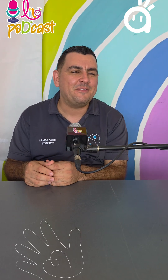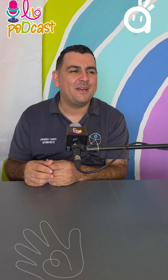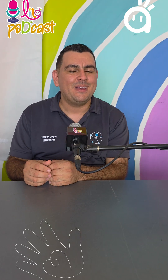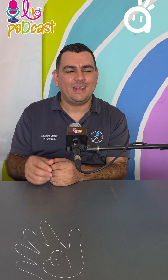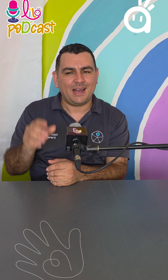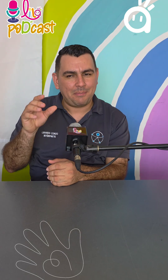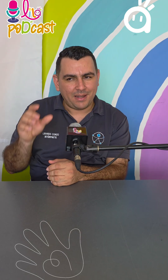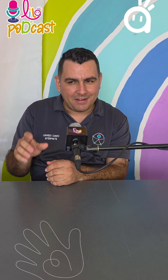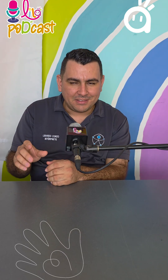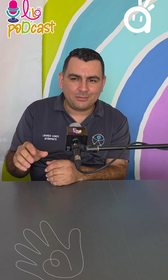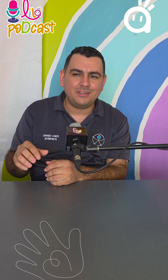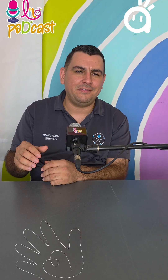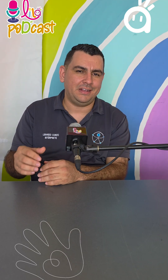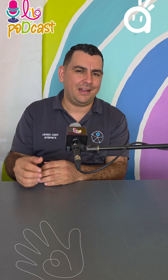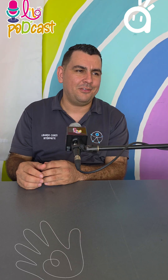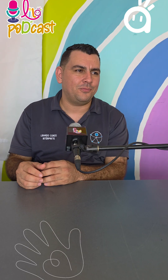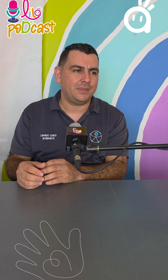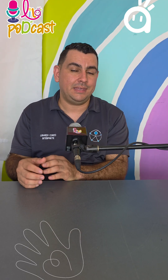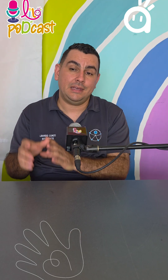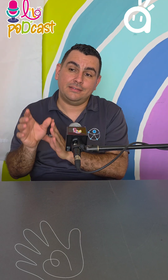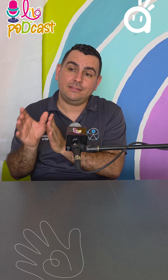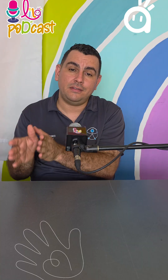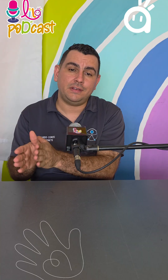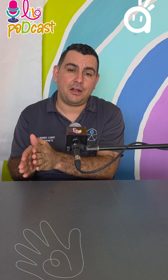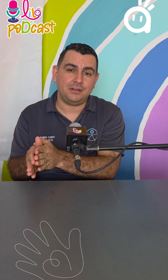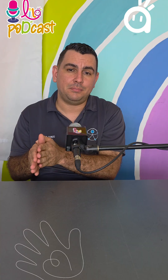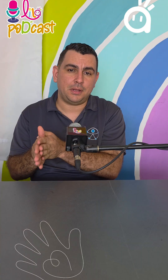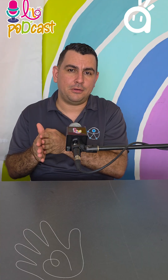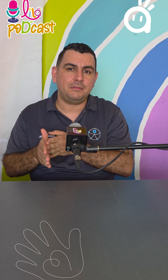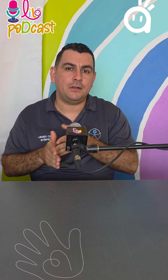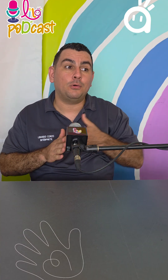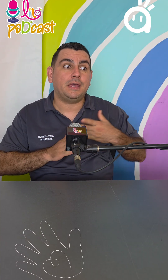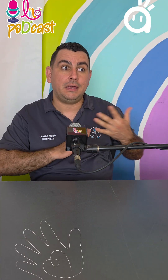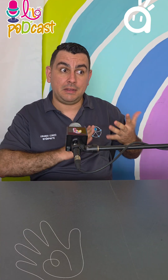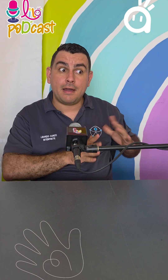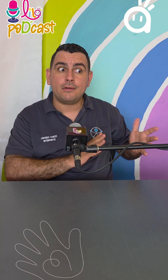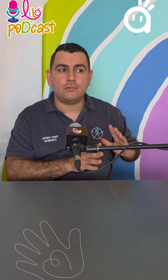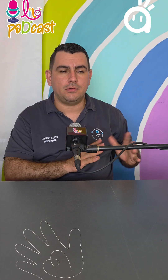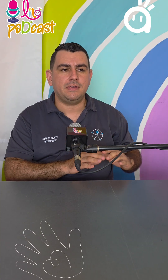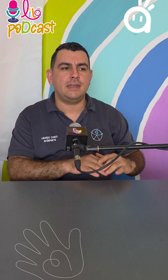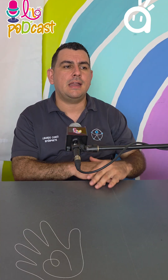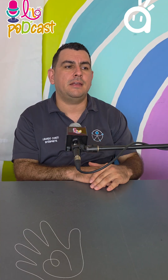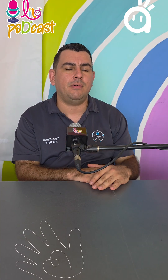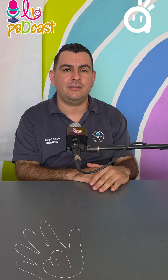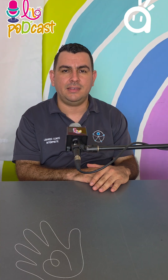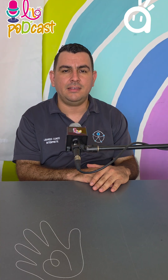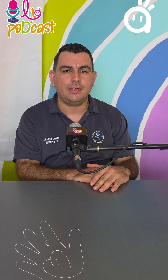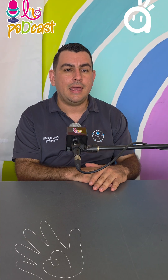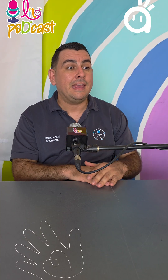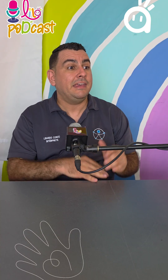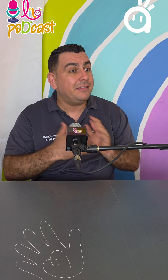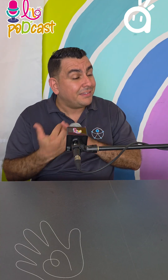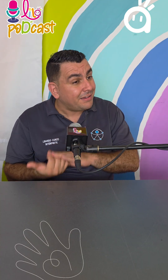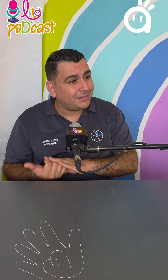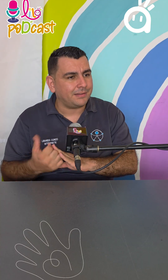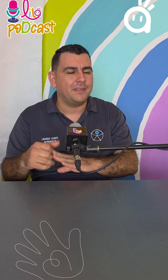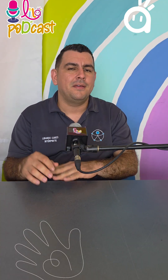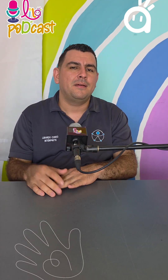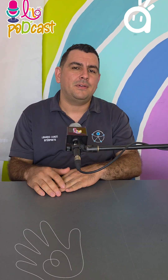no. Cada palabra tiene un significado y ese significado en español tengo que derivarlo muy bien en la lengua de señas y viceversa. Porque